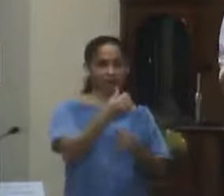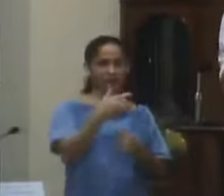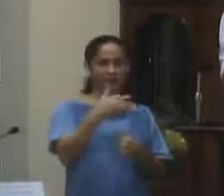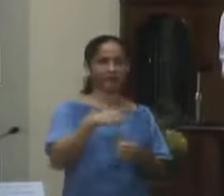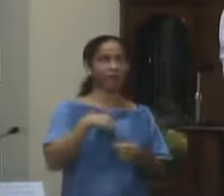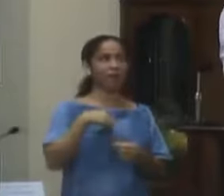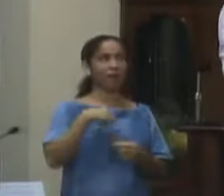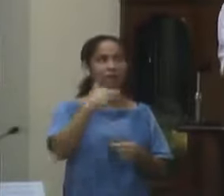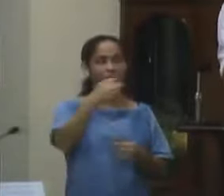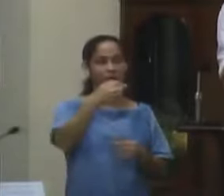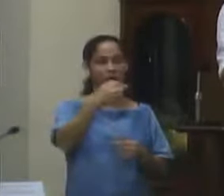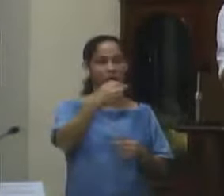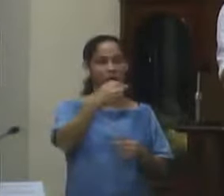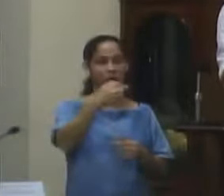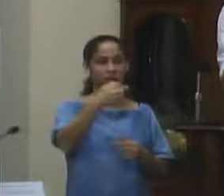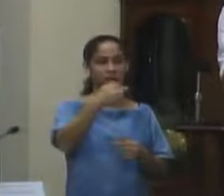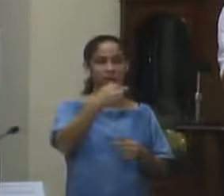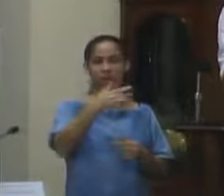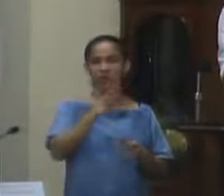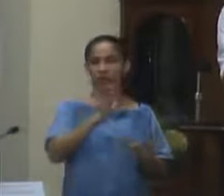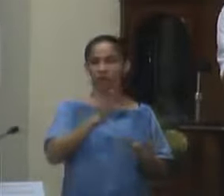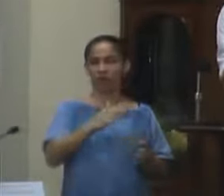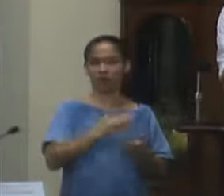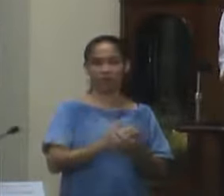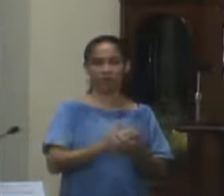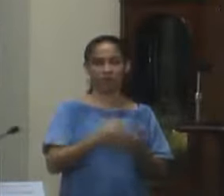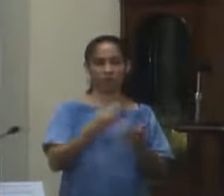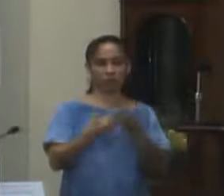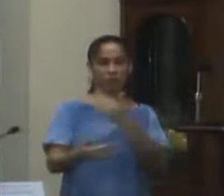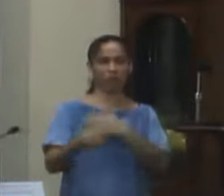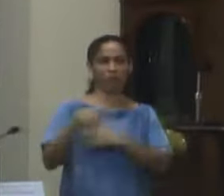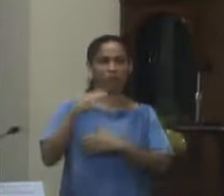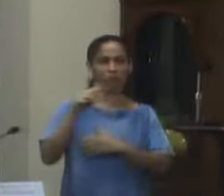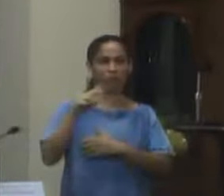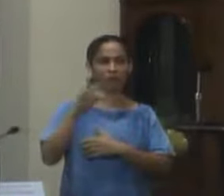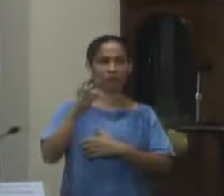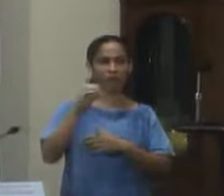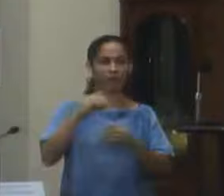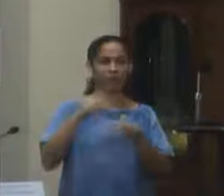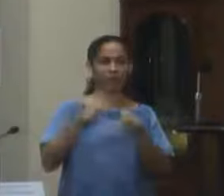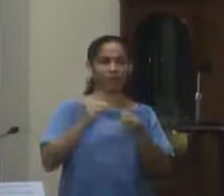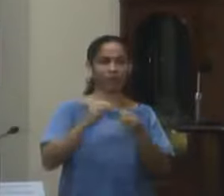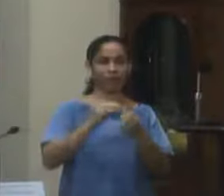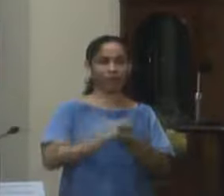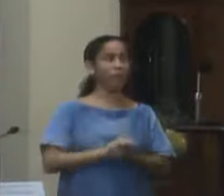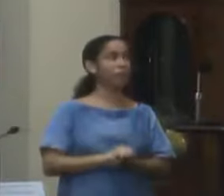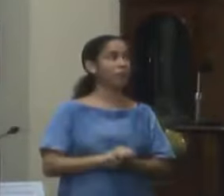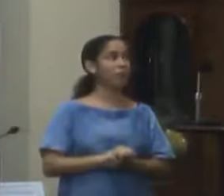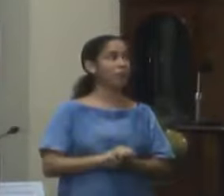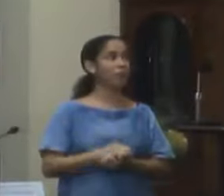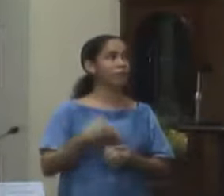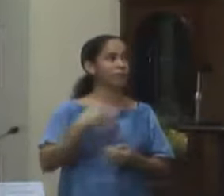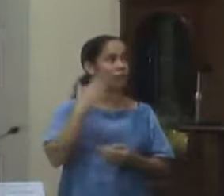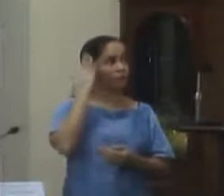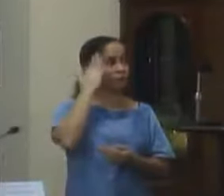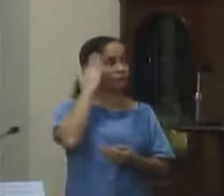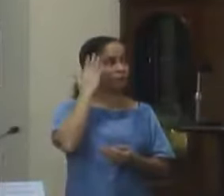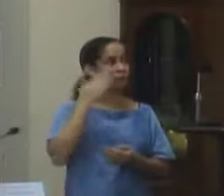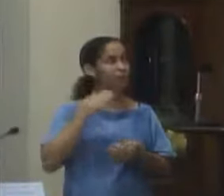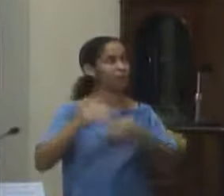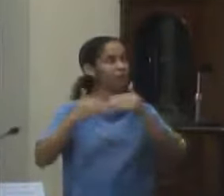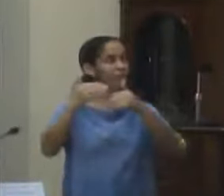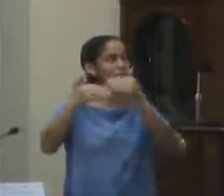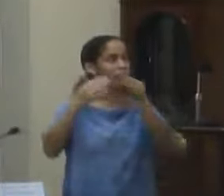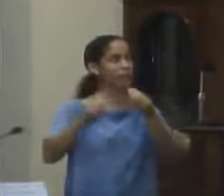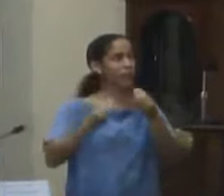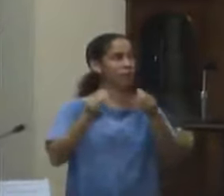3 + 3 + 1, 7, já derrubou um veto. Então, eu vou querer e vou acompanhar.